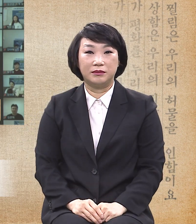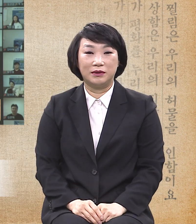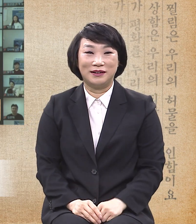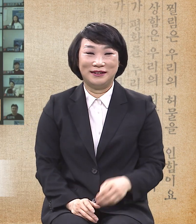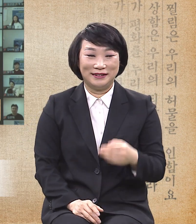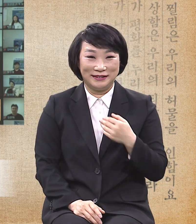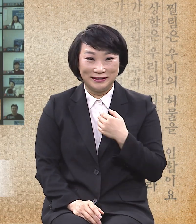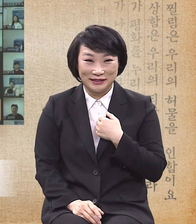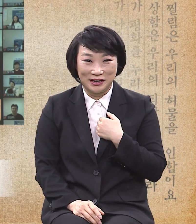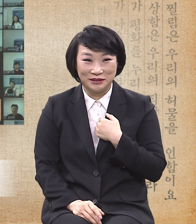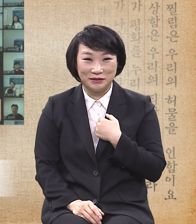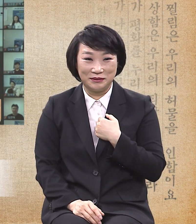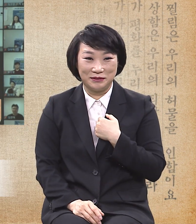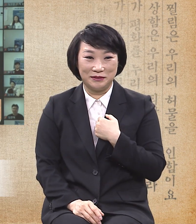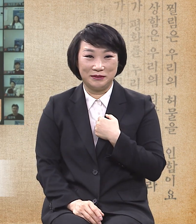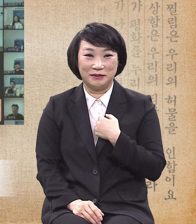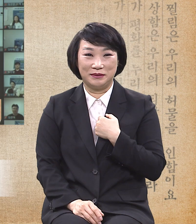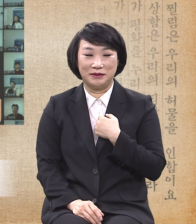저도